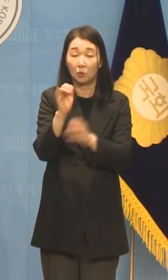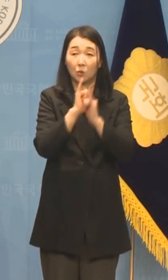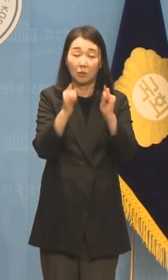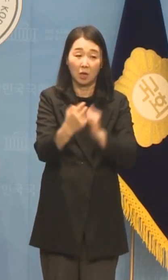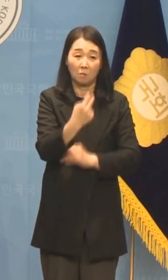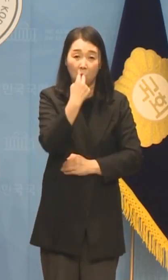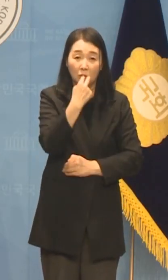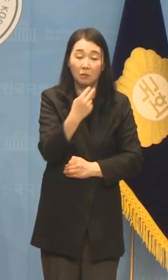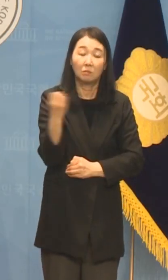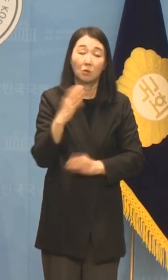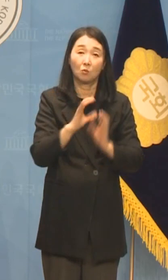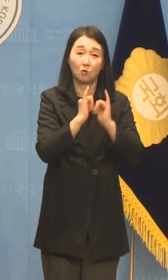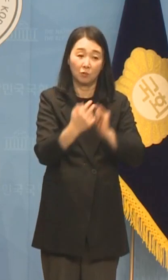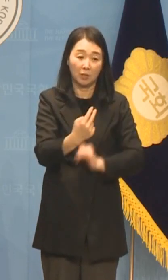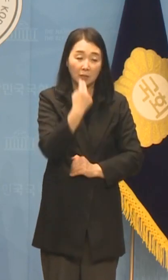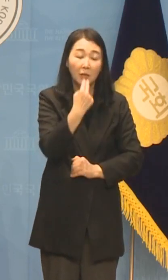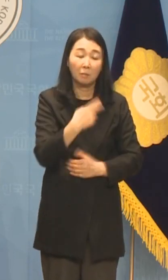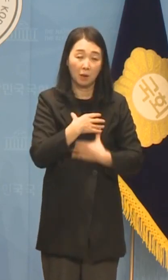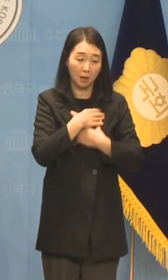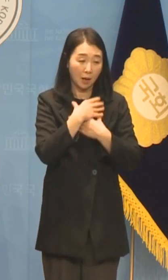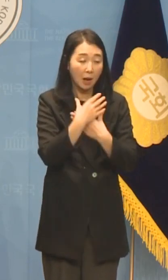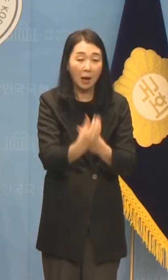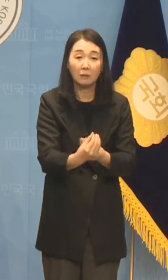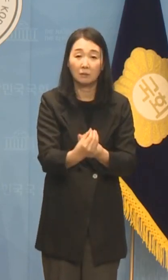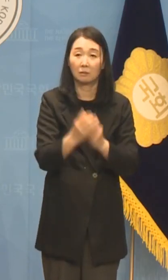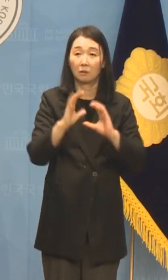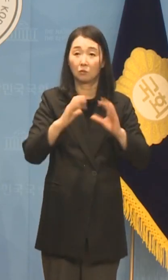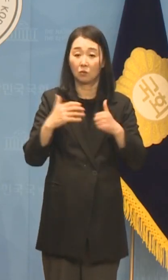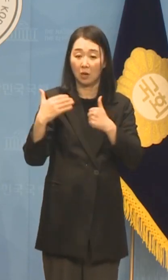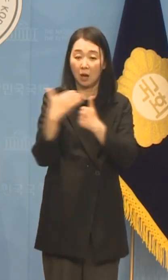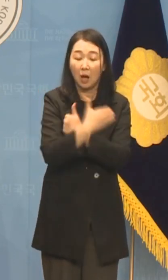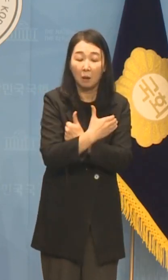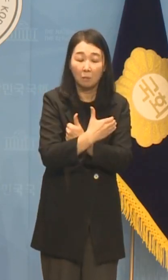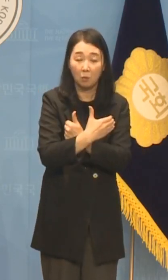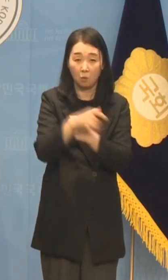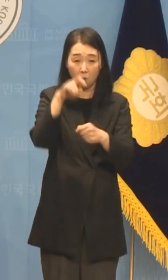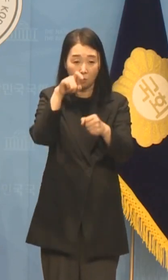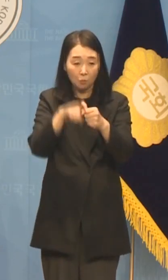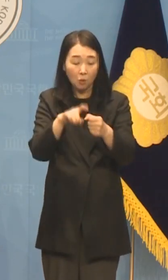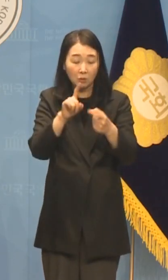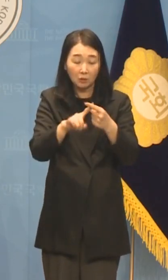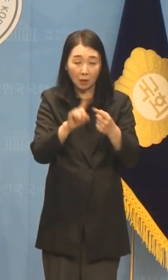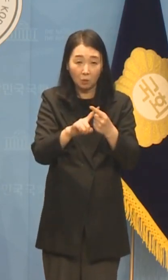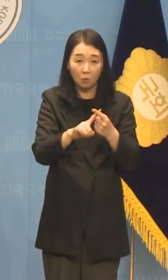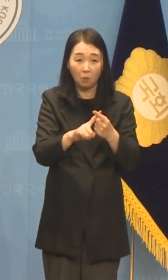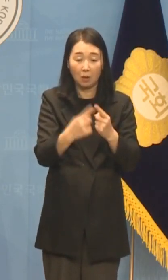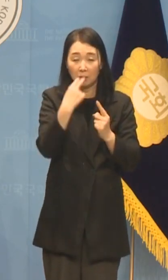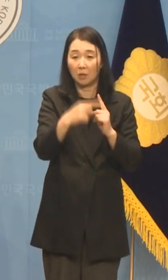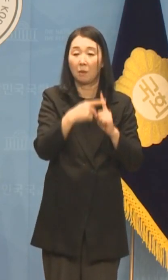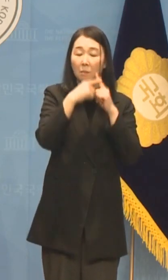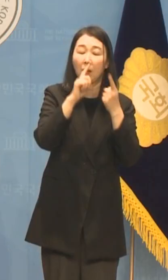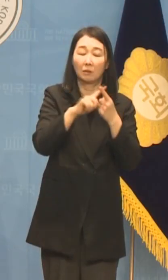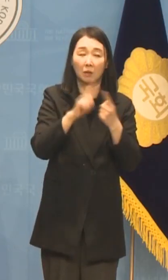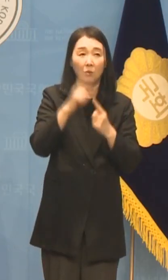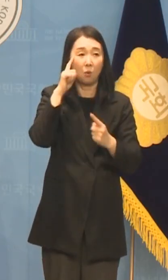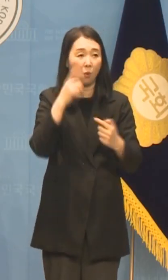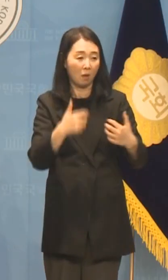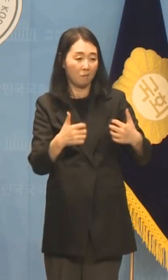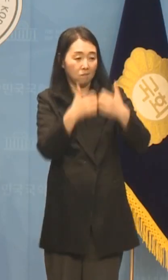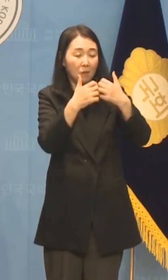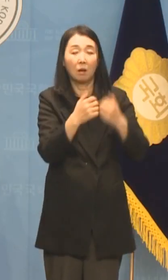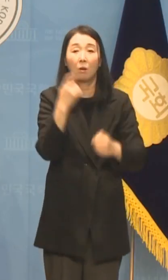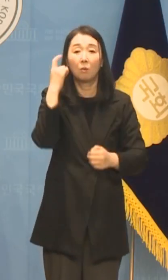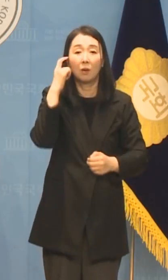목숨, 국민의 생명과 안전, 국가 안보를 볼모삼아 위험천만한 도박을 저지른단 말입니까?